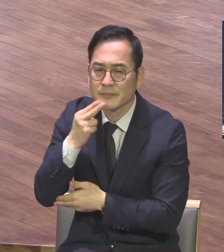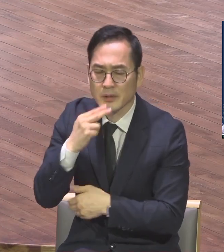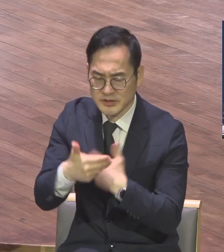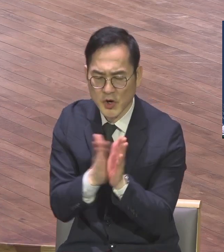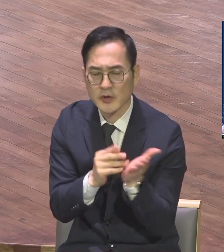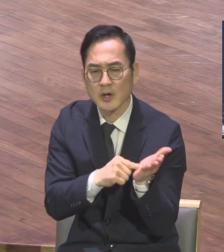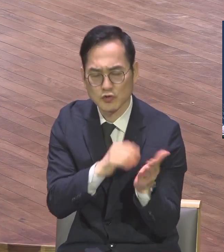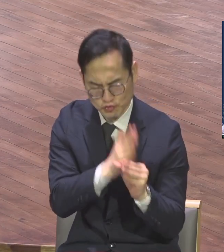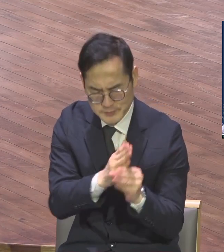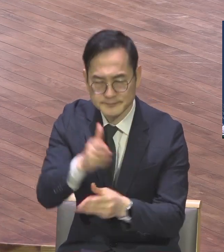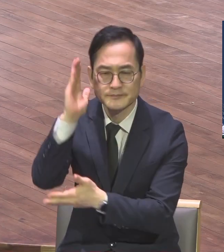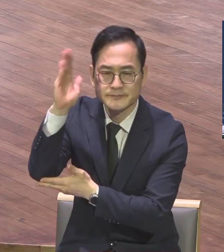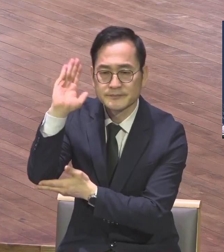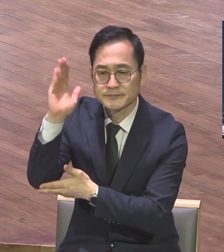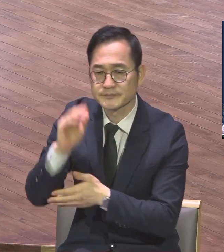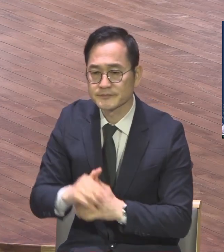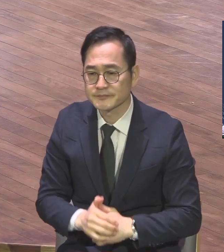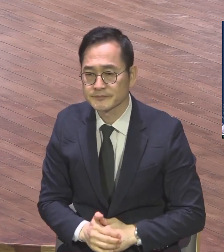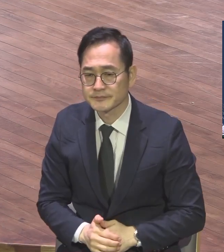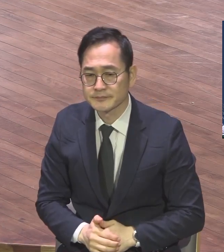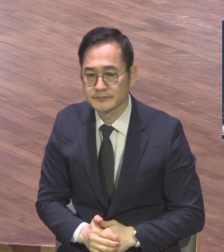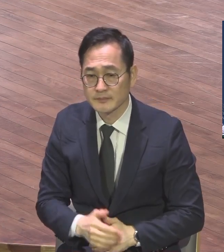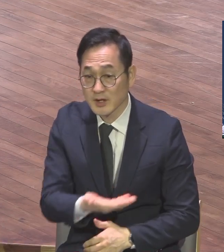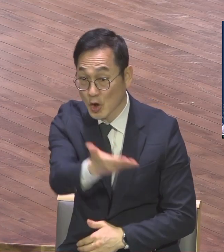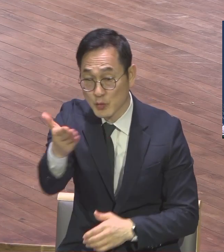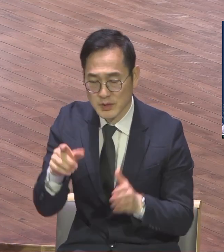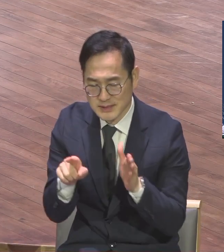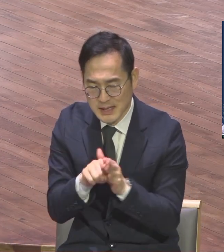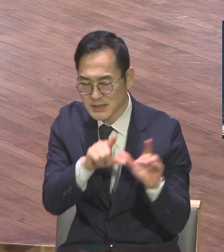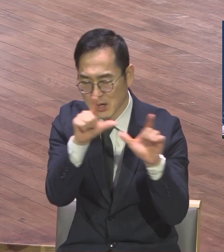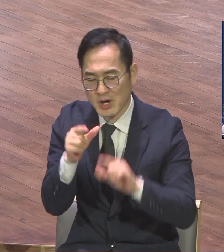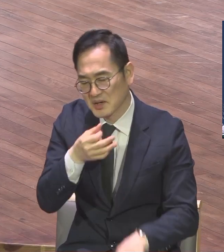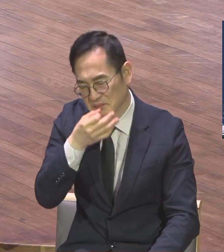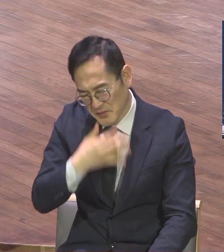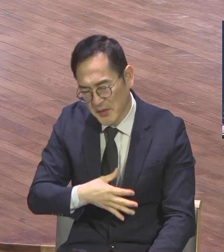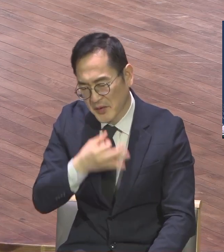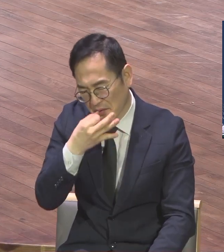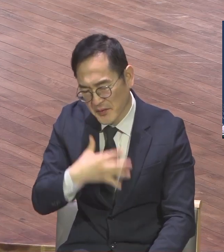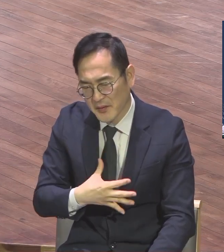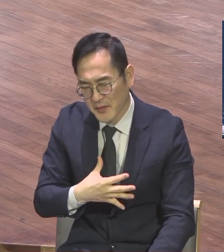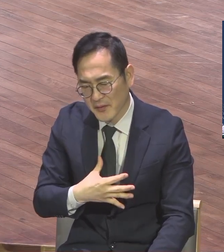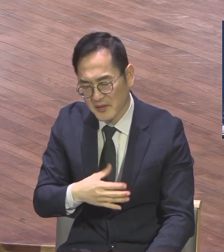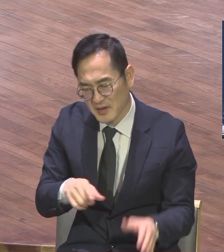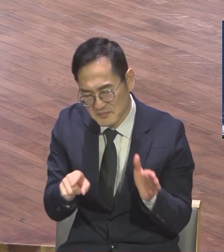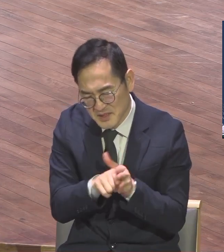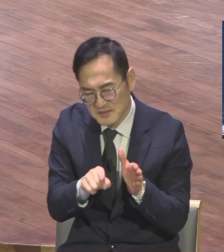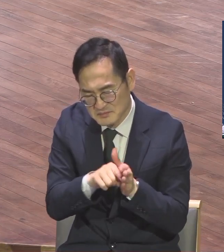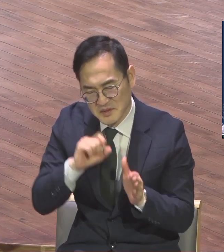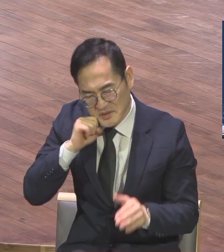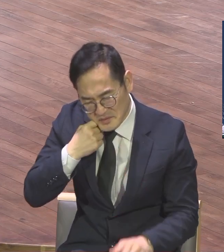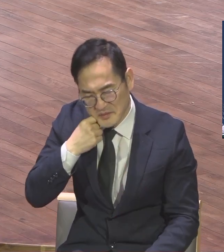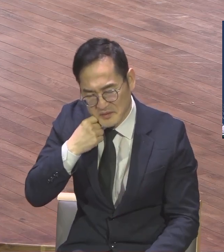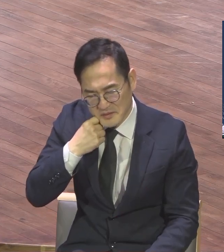말씀이었어요. 여러분, 신앙생활이 힘들고 어렵다고 느껴지십니까? 하나님의 말씀을